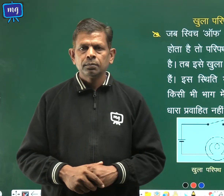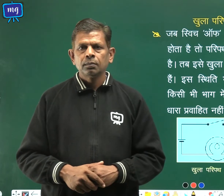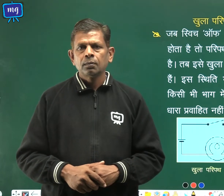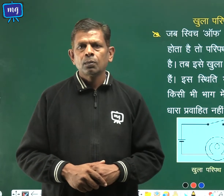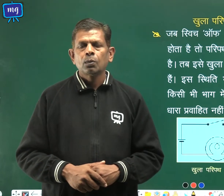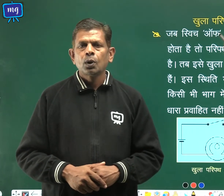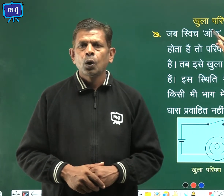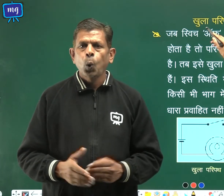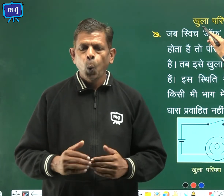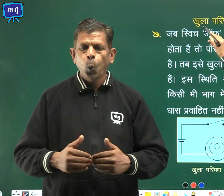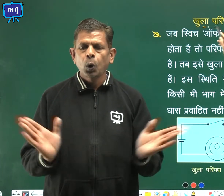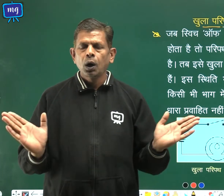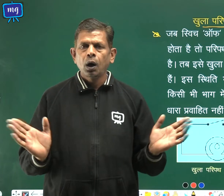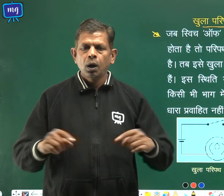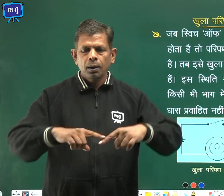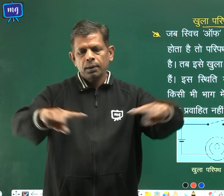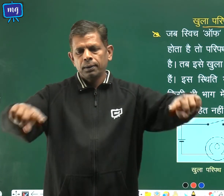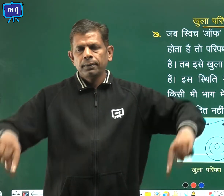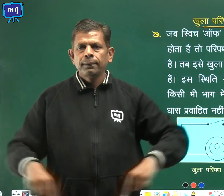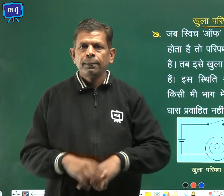खुला परिपथ,